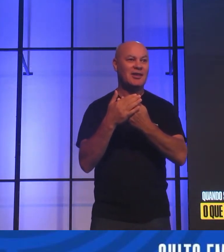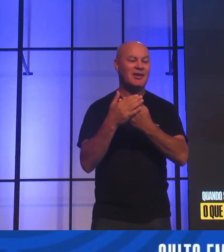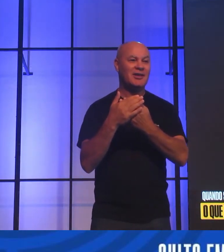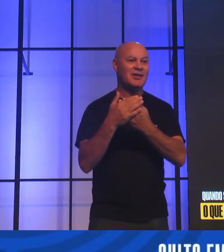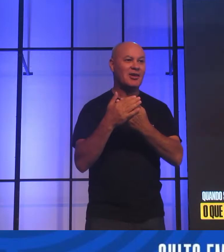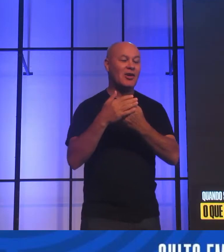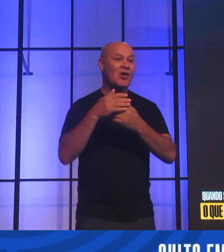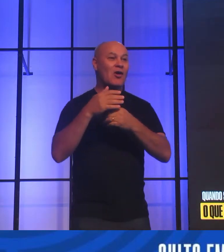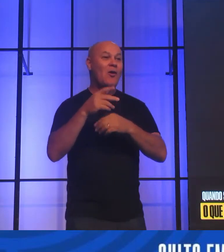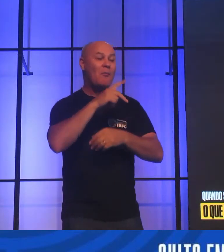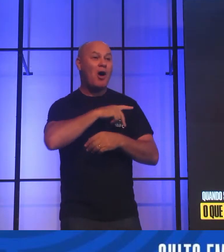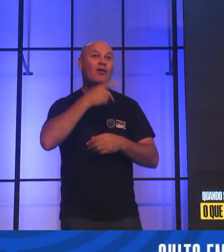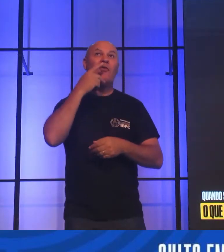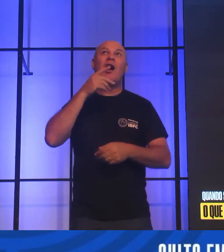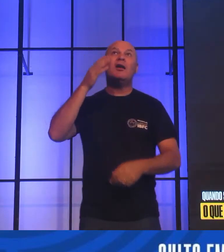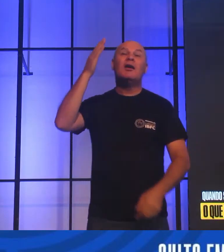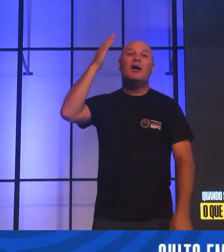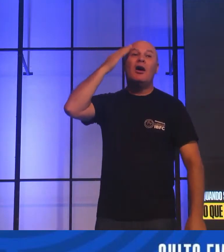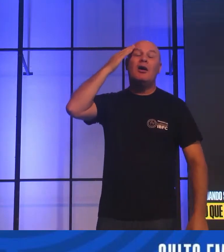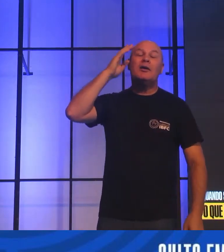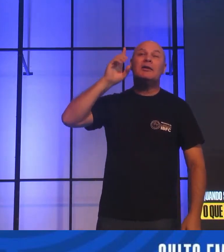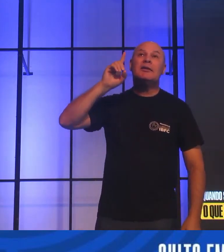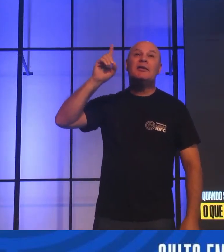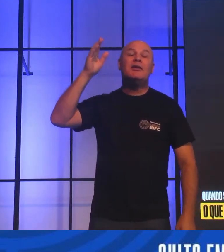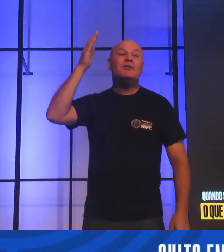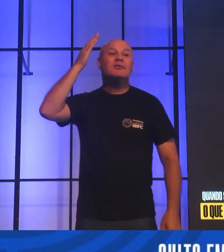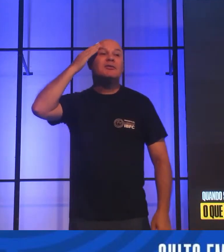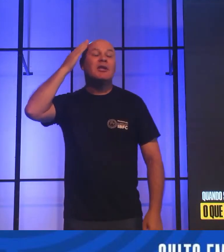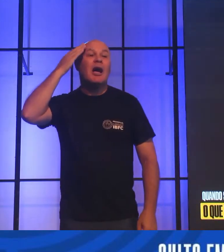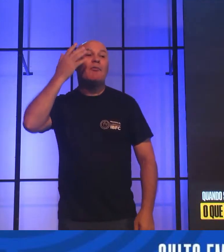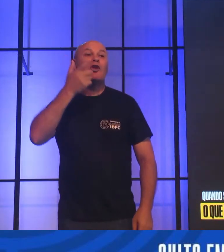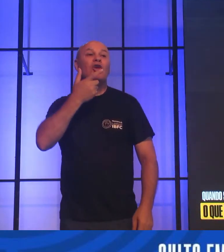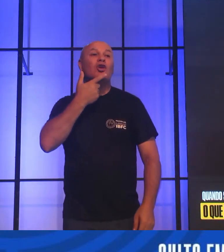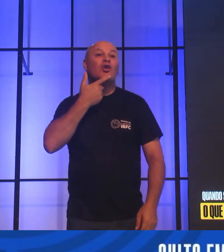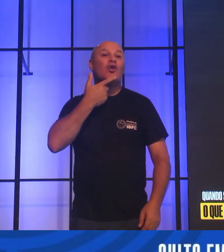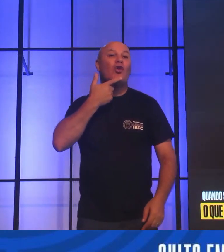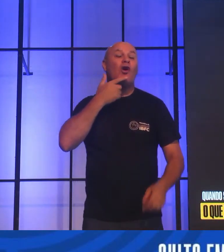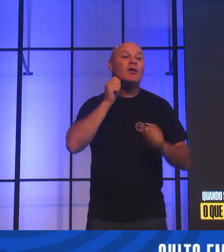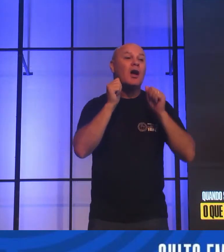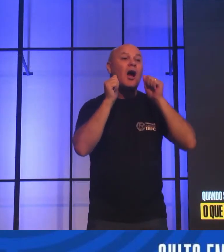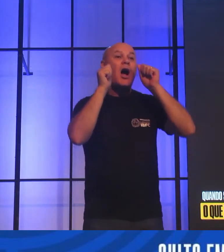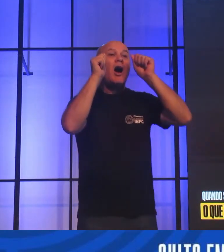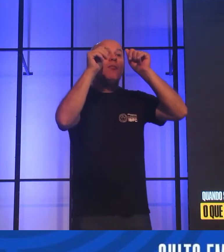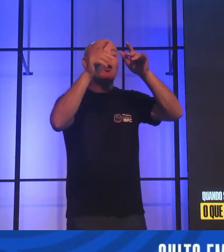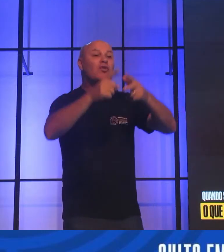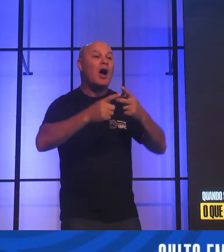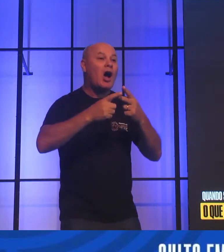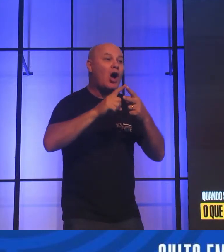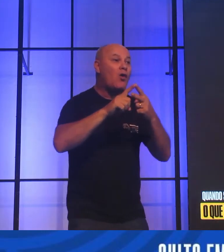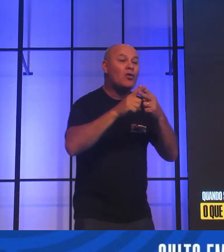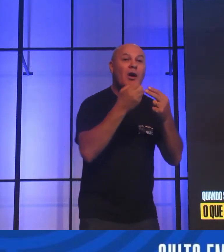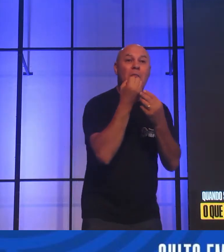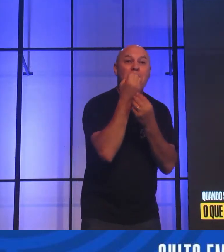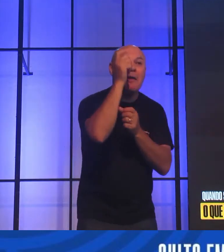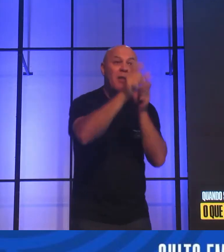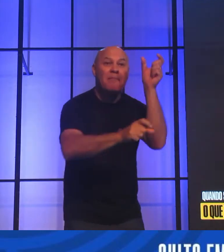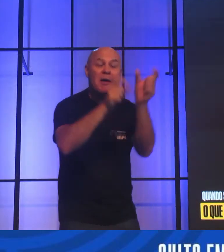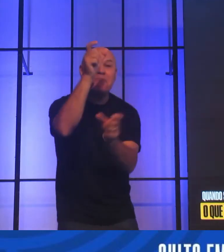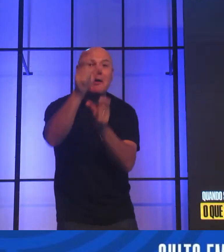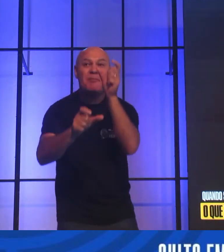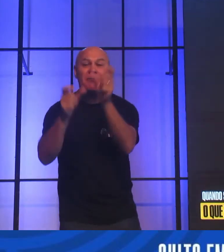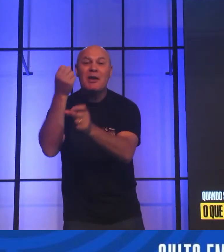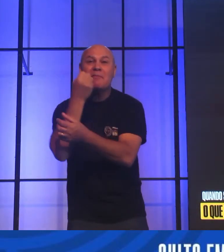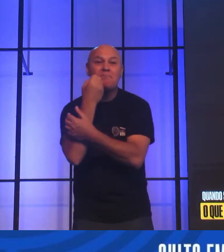Para o bem de quem? Não de qualquer um. Tem gente que não vai fazer bem para a vida dele, vai fazer mal, ele vai ficar mais